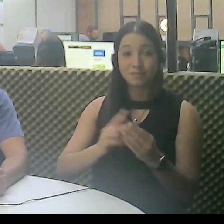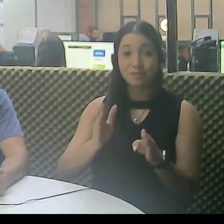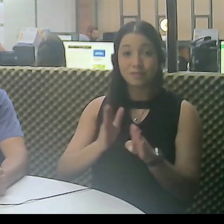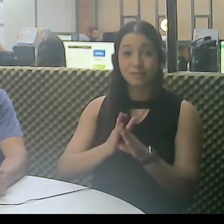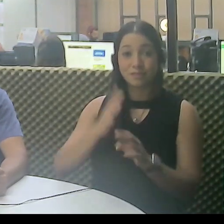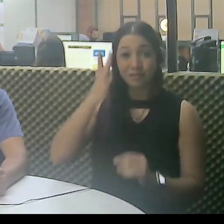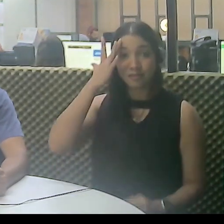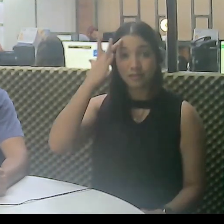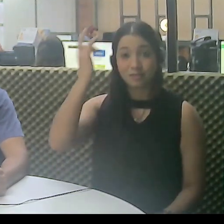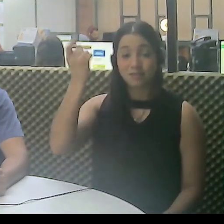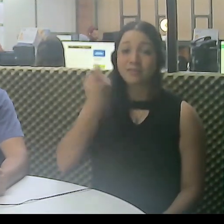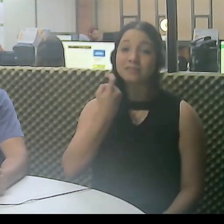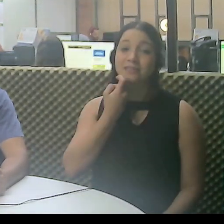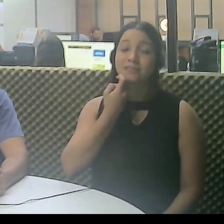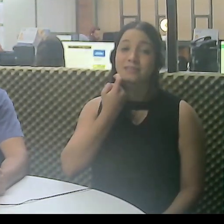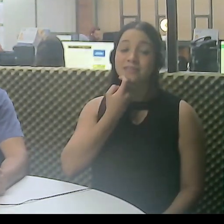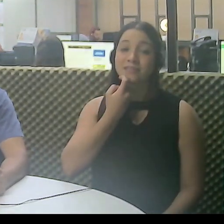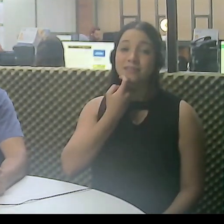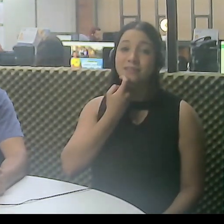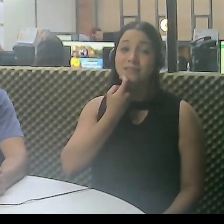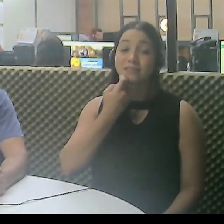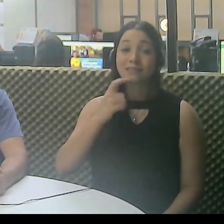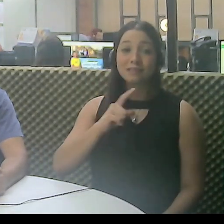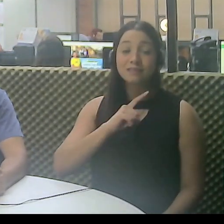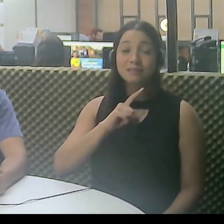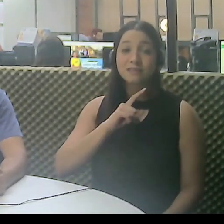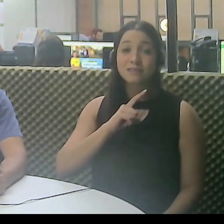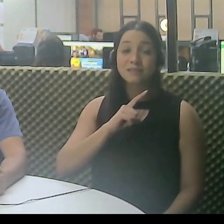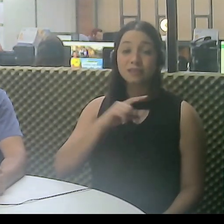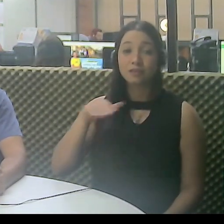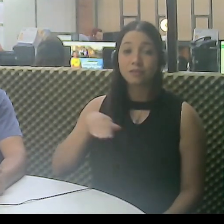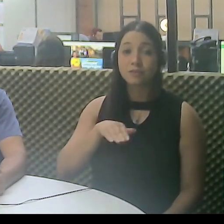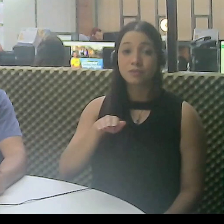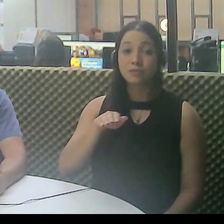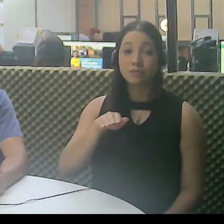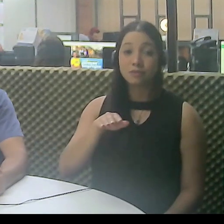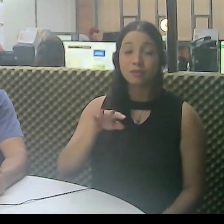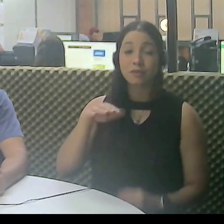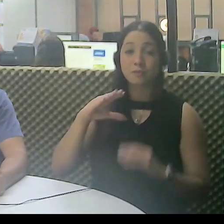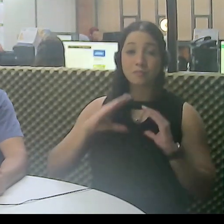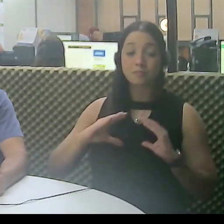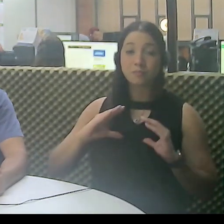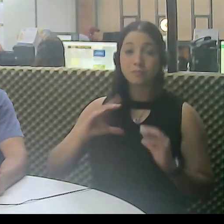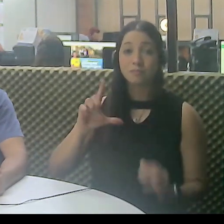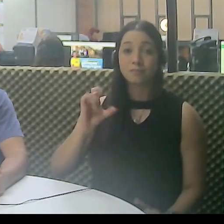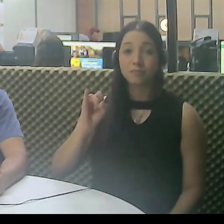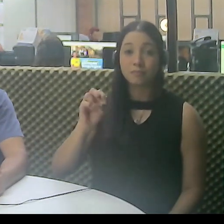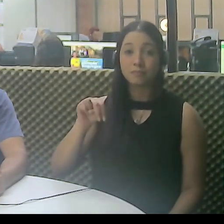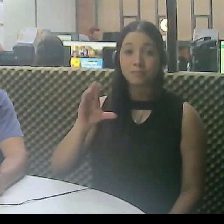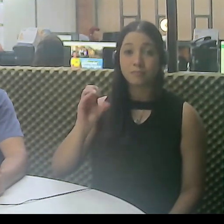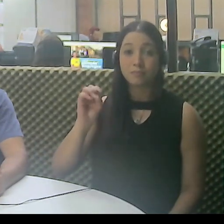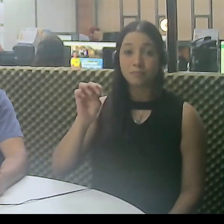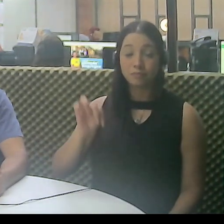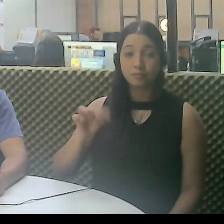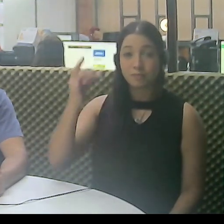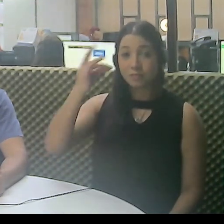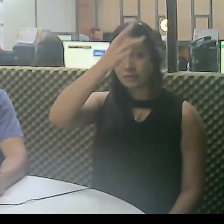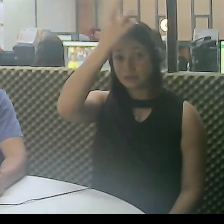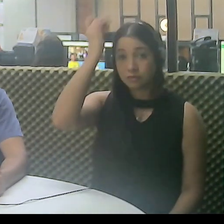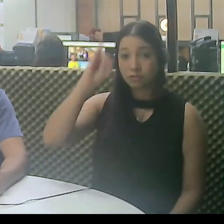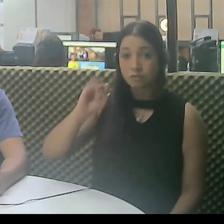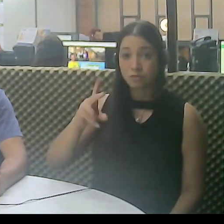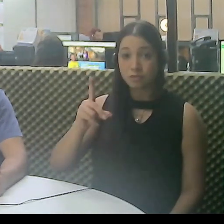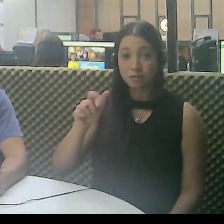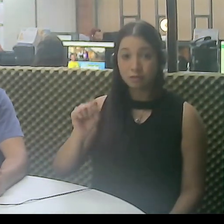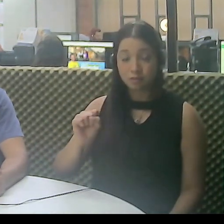amanhã, sexta-feira, os serviços são ofertados para quem passar pela Praça Lincoln, em frente à paróquia São Judas Tadeu, no bairro